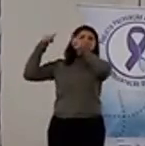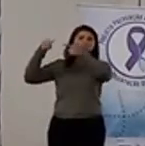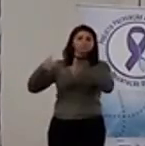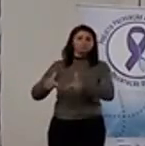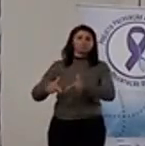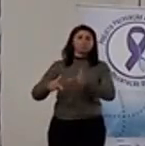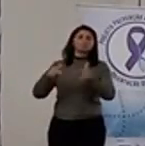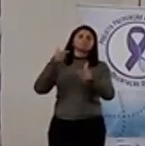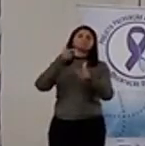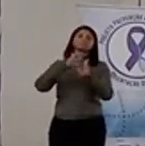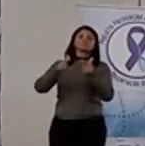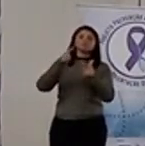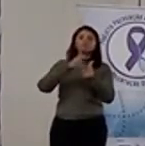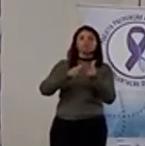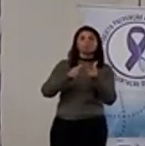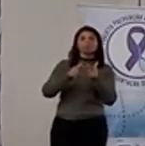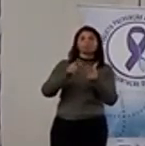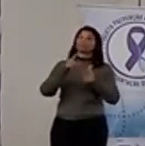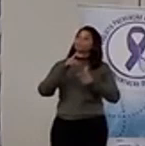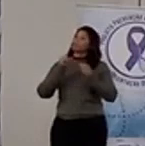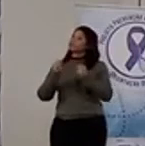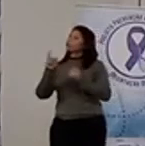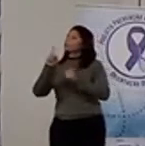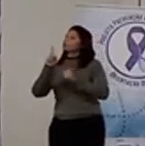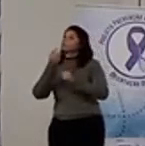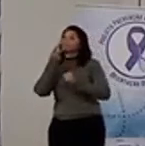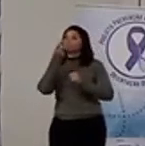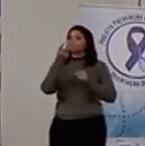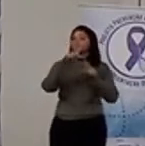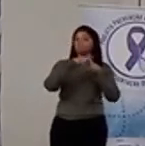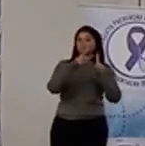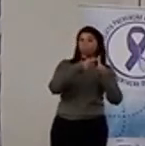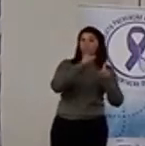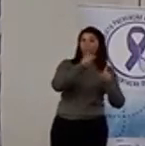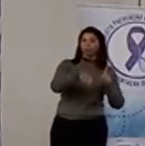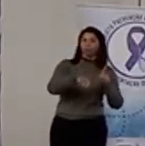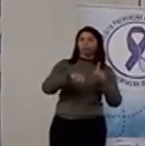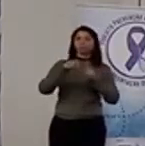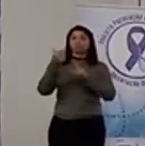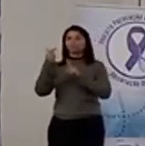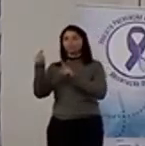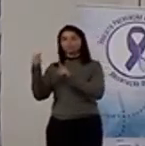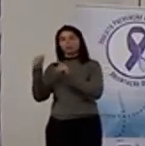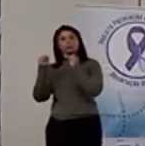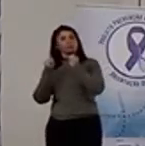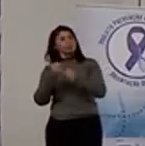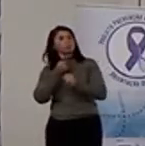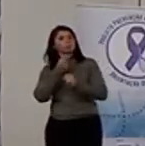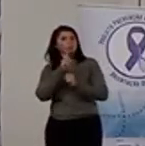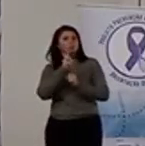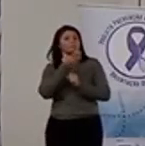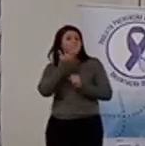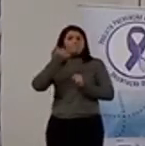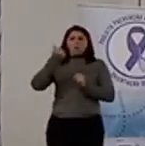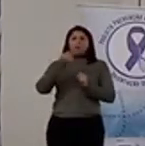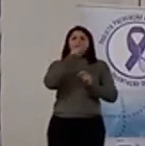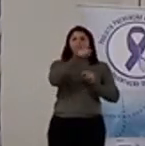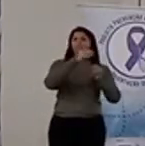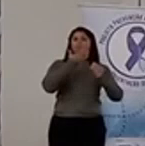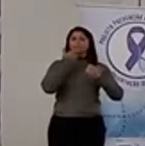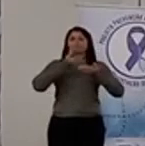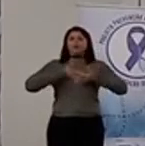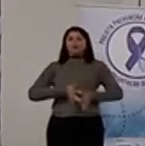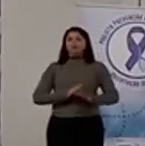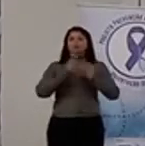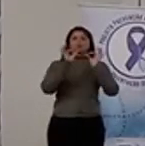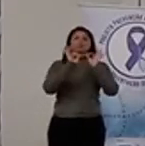também, a gente não pode dizer tem ou não tem filhos. A gente não pode dizer isso. Fala assim, é melhor você não ter filhos. Não cabe a mim dizer isso. Cabe